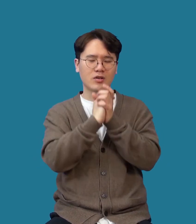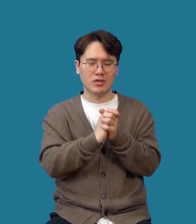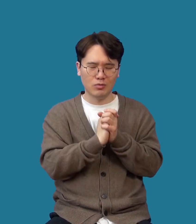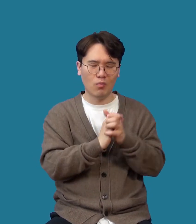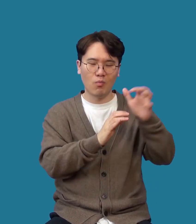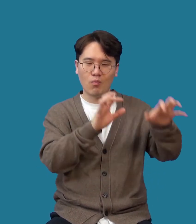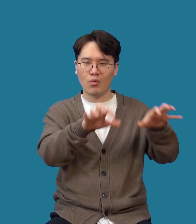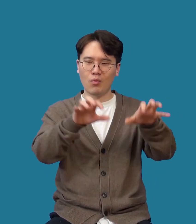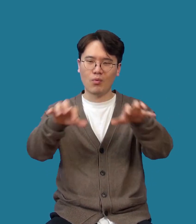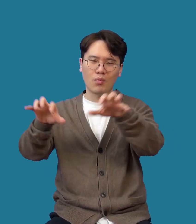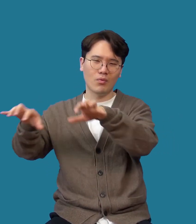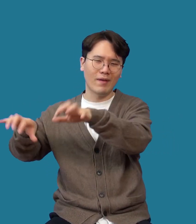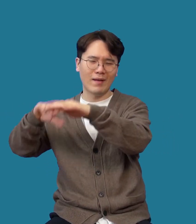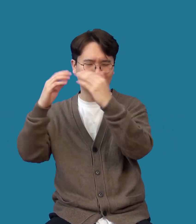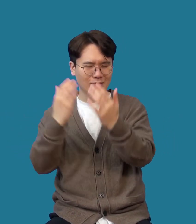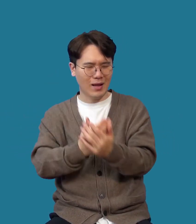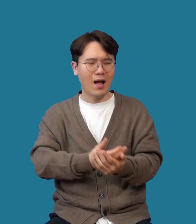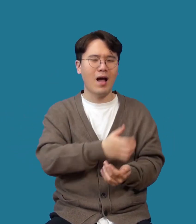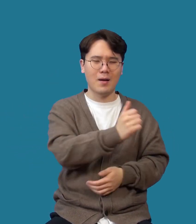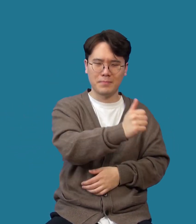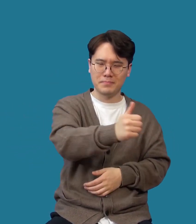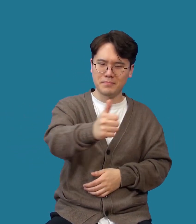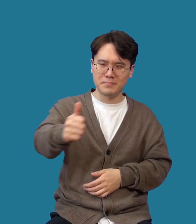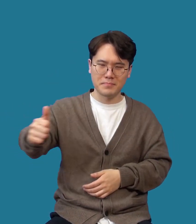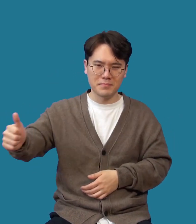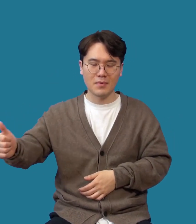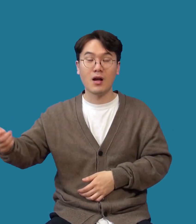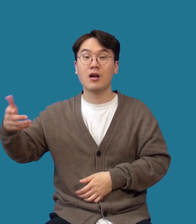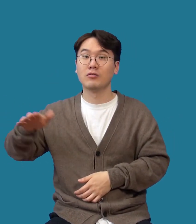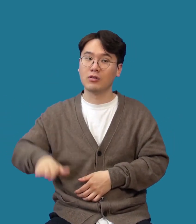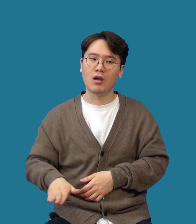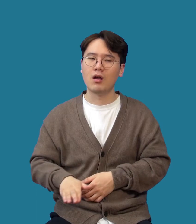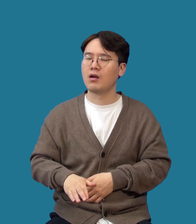쫓아다녔습니다. 그런데도 방언이 터지지를 않았습니다.